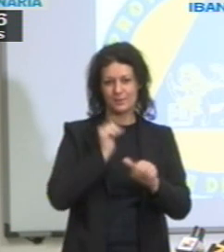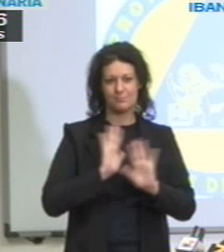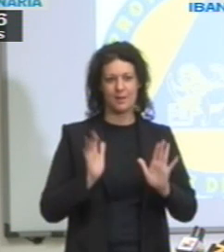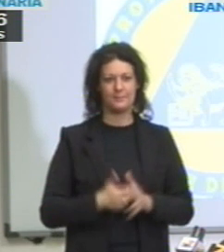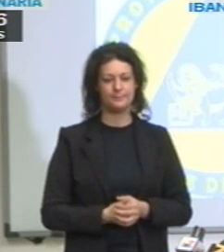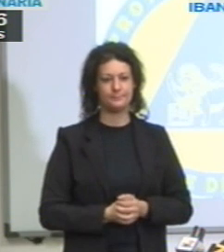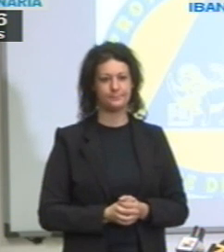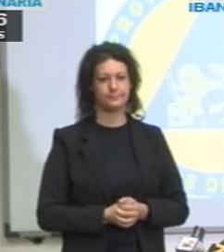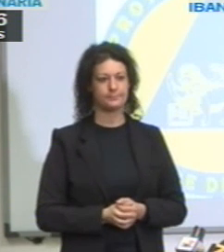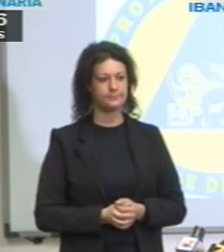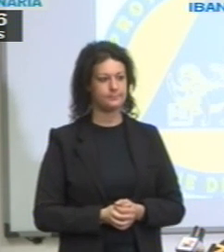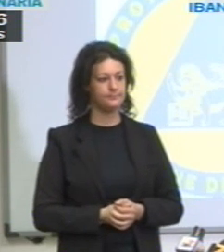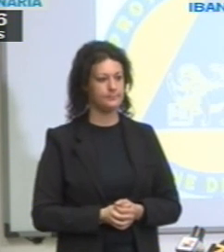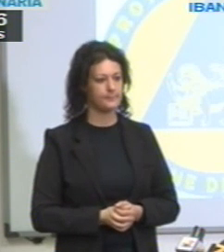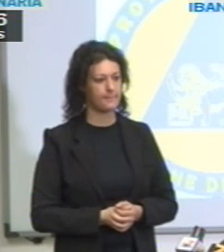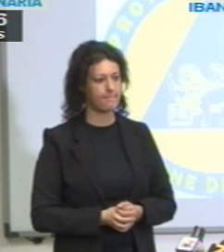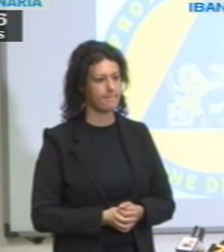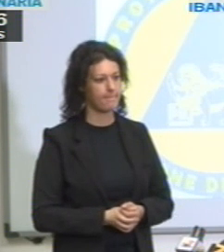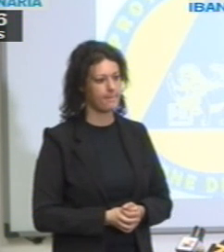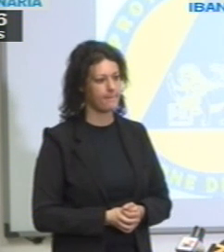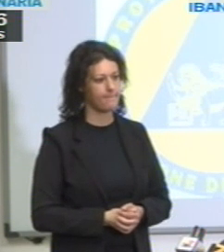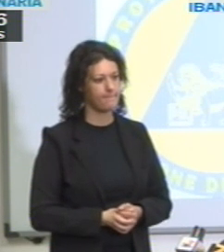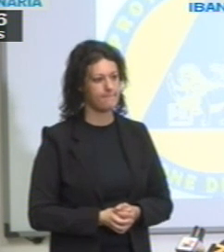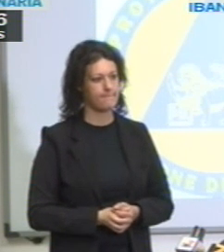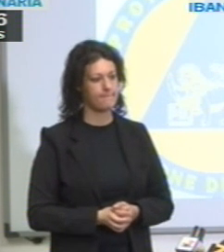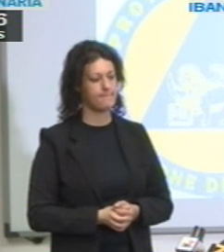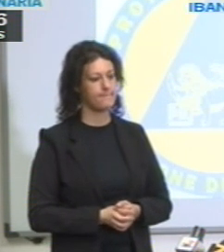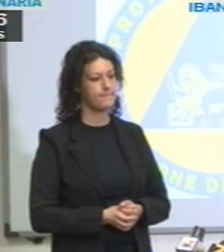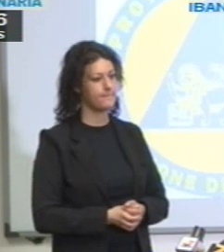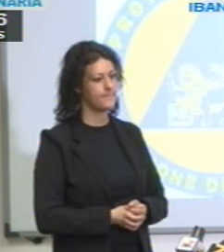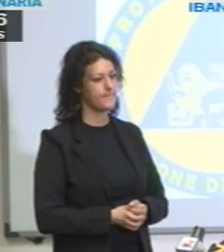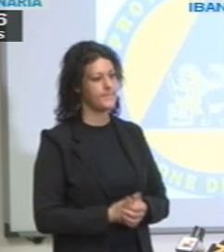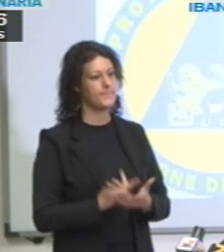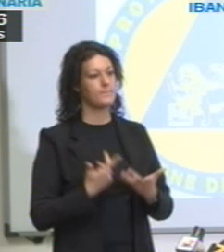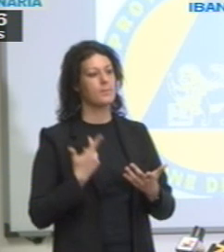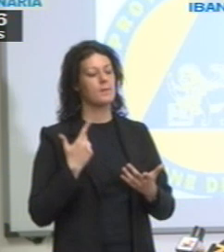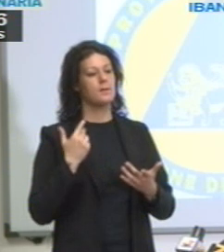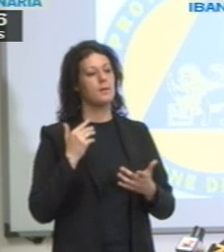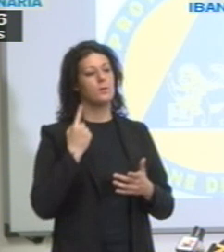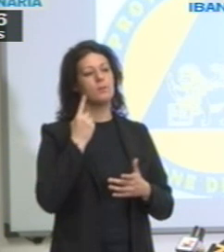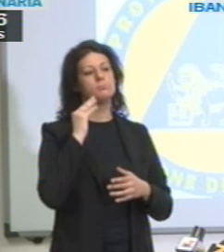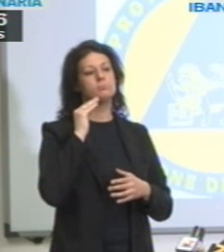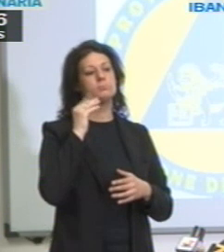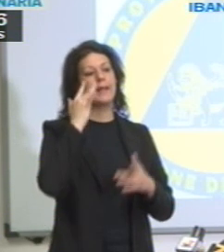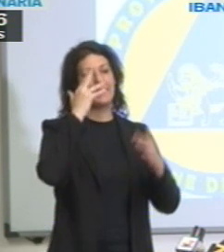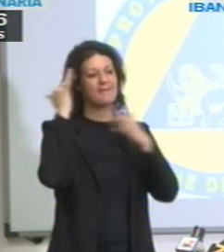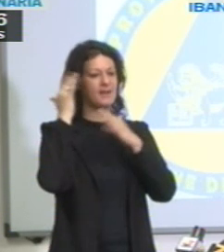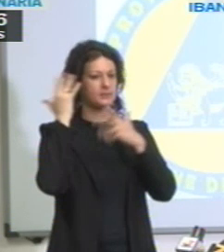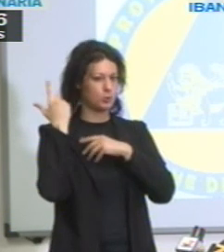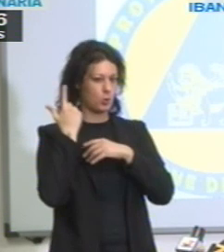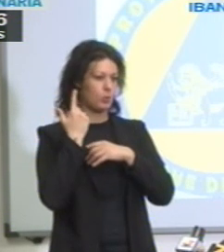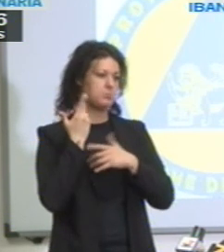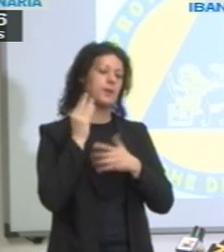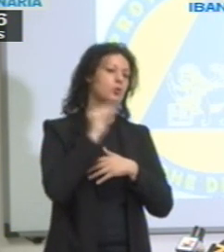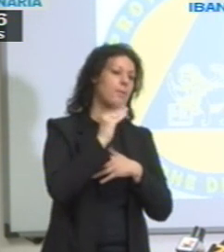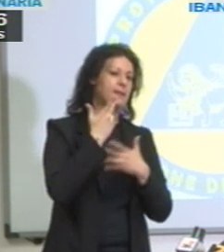E l'ultima due domande, in realtà la seconda che non è una domanda ma è una riflessione su un sacco di segnalazioni che mi arrivano, quindi diciamo è una